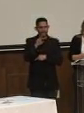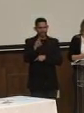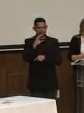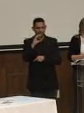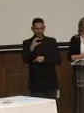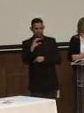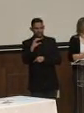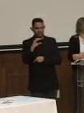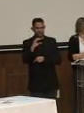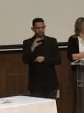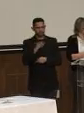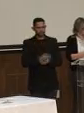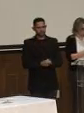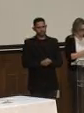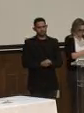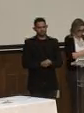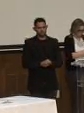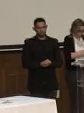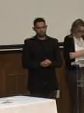RSC?